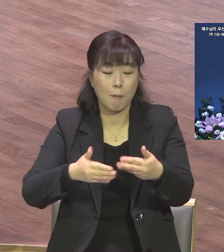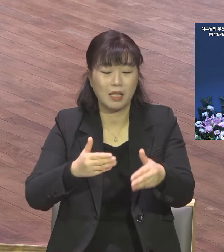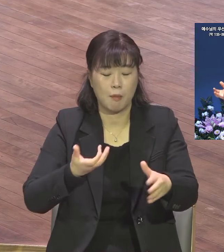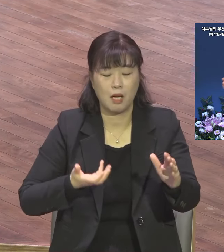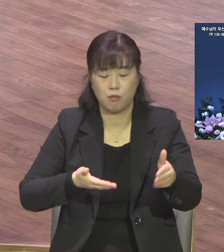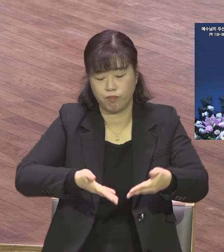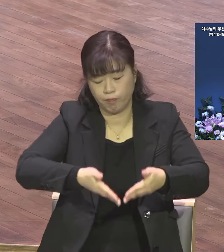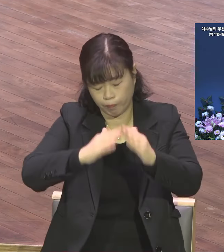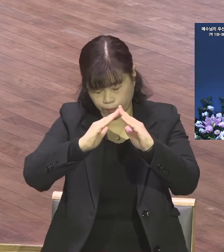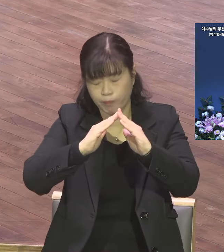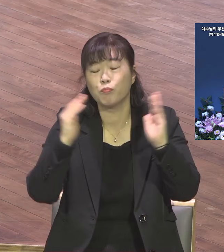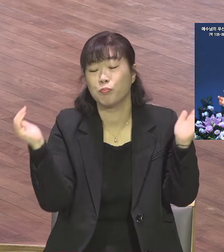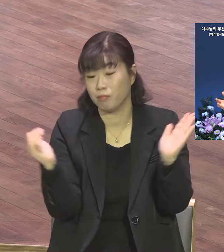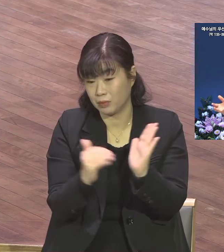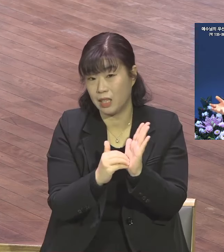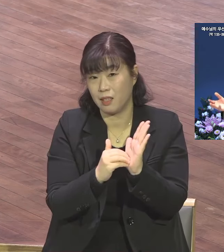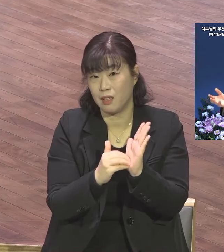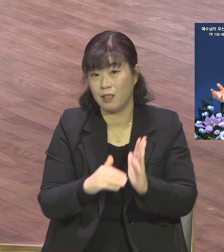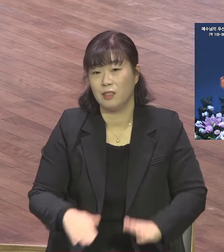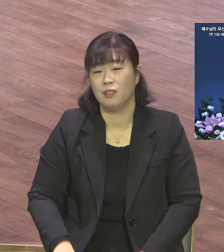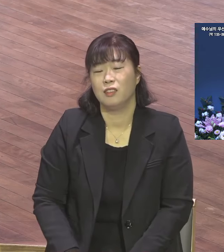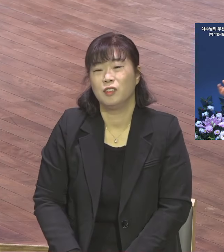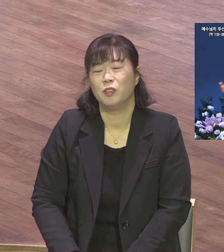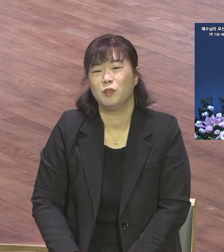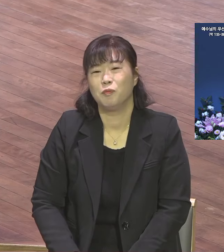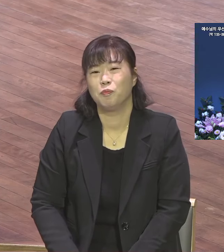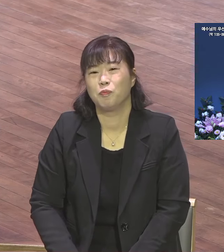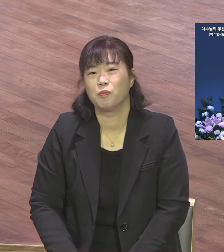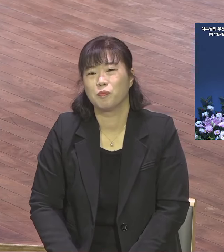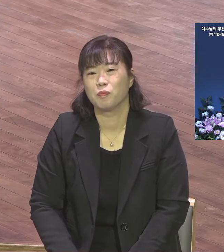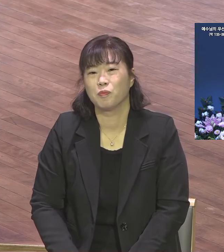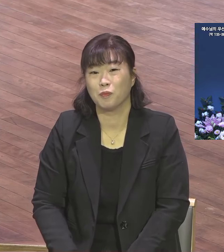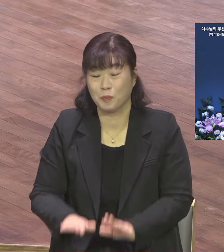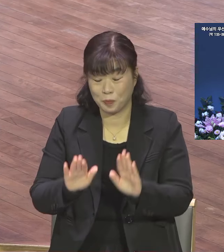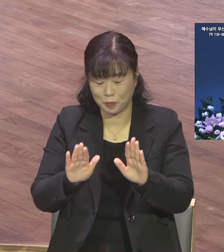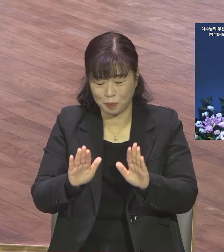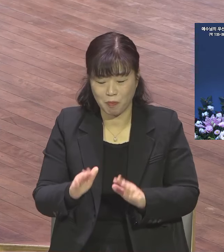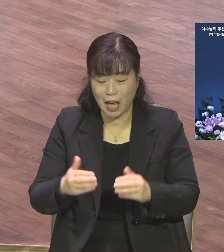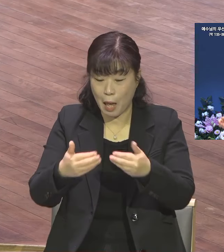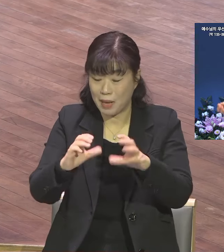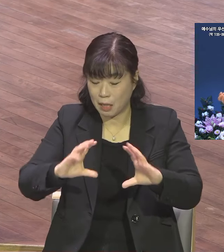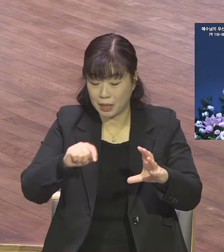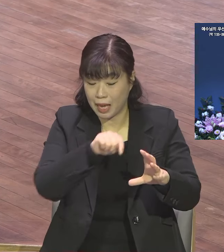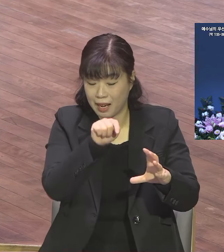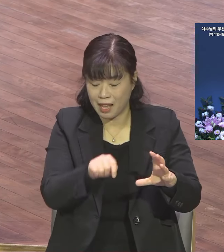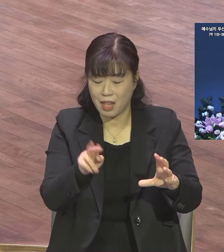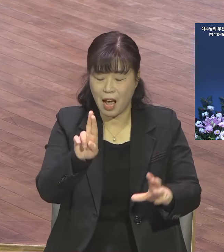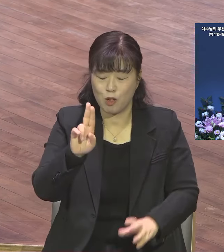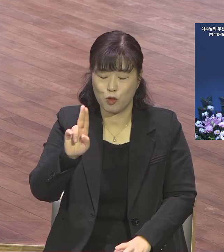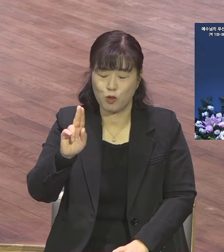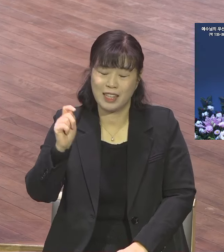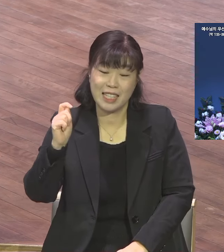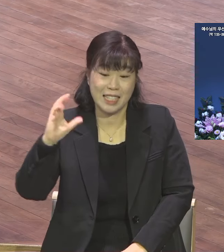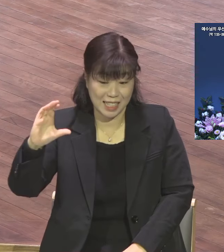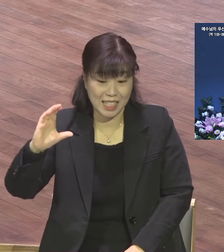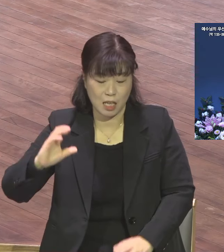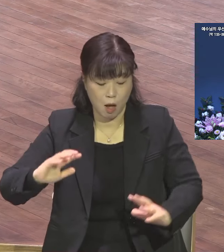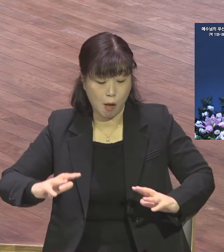이게 남미에서, 미국에서, 북미에서 많이 헌신을 하고 또 한국에서